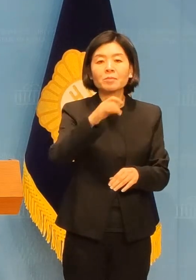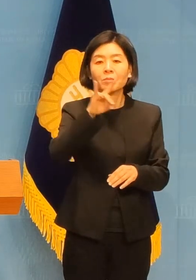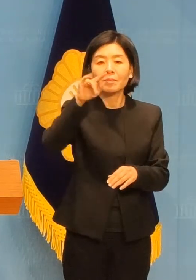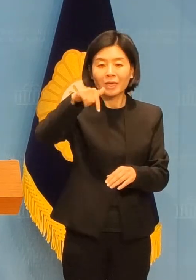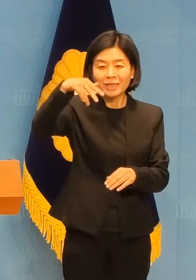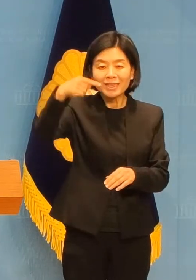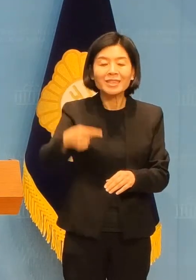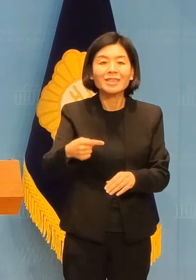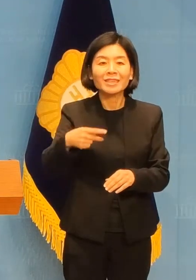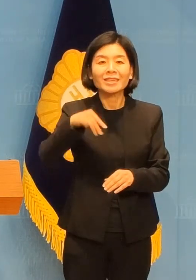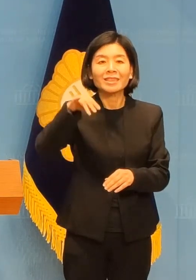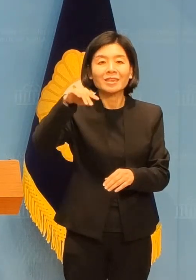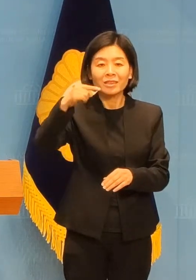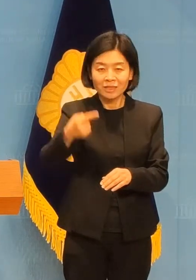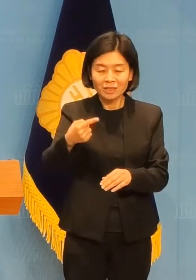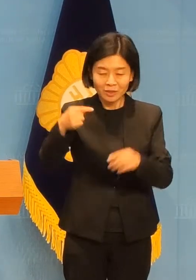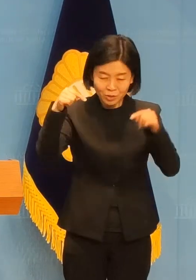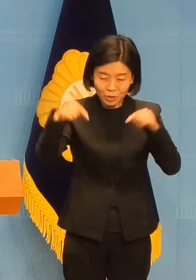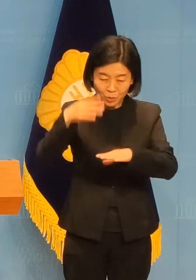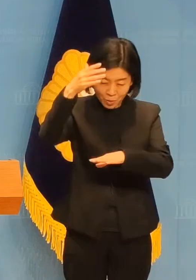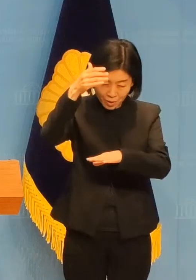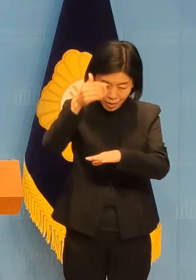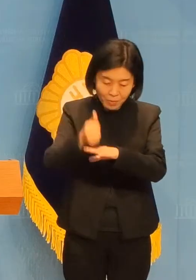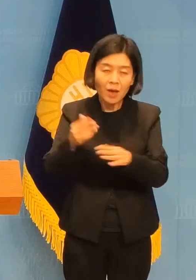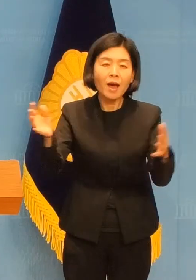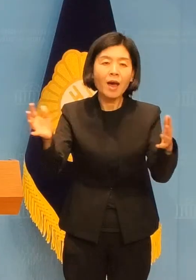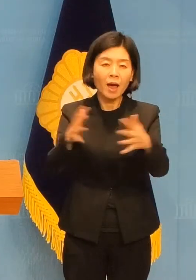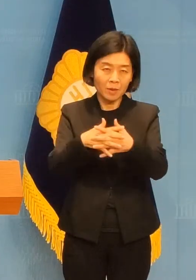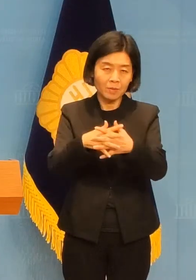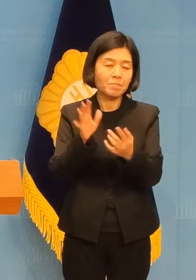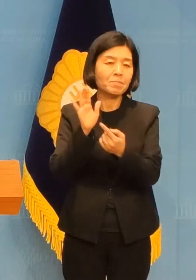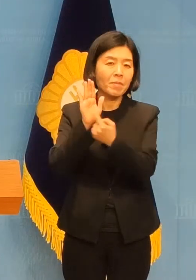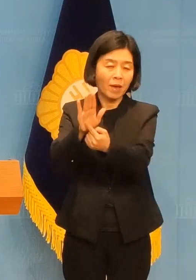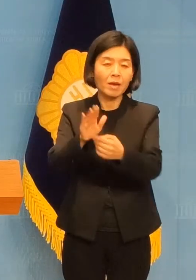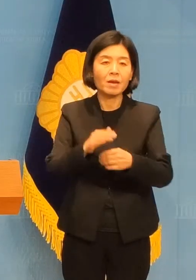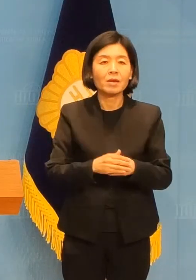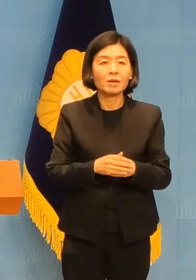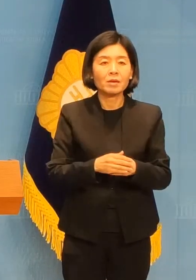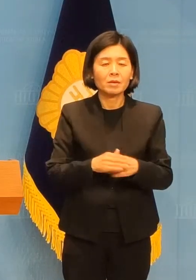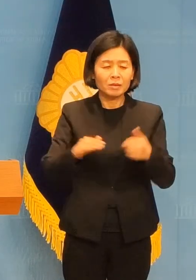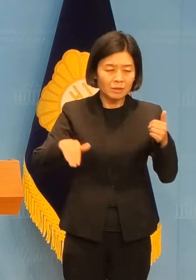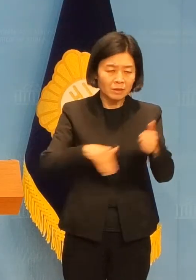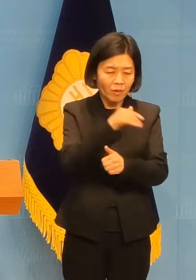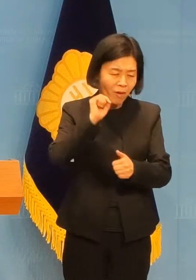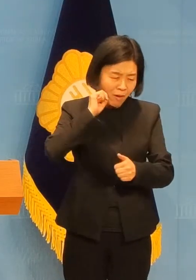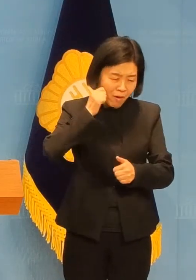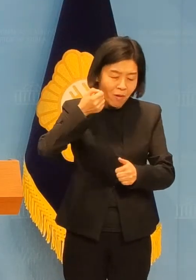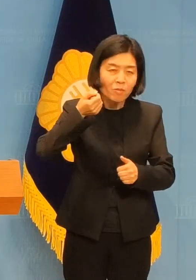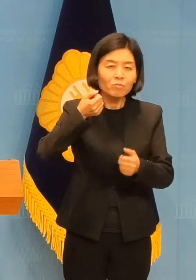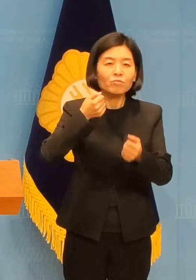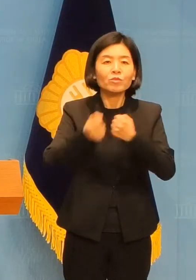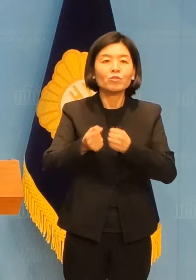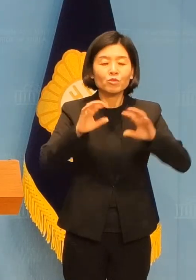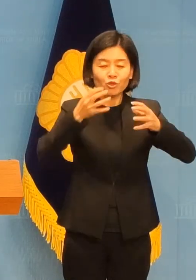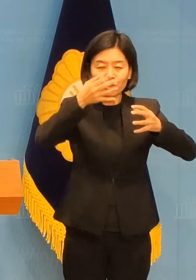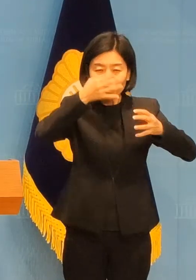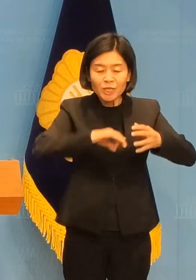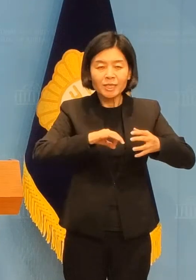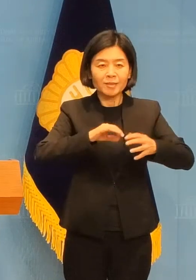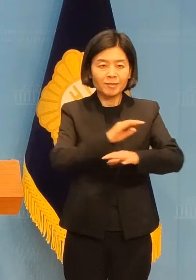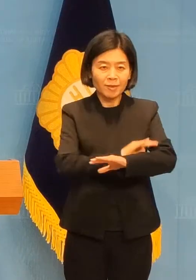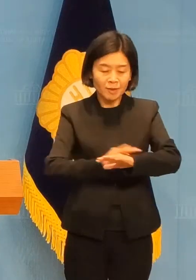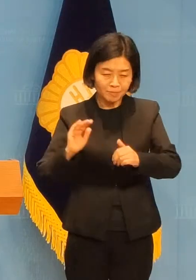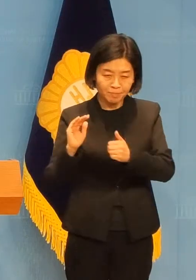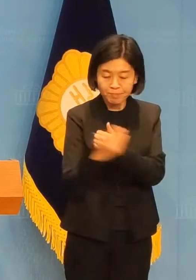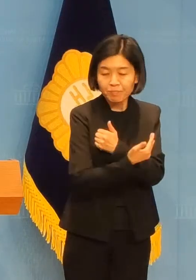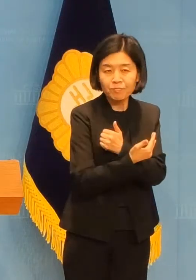합의문을 발표했습니다. 어려운 여건 속에서도 국익을 지키고 한미 동맹을